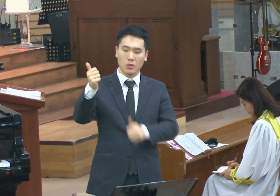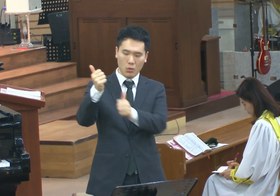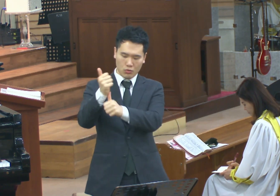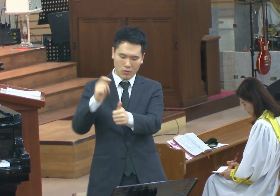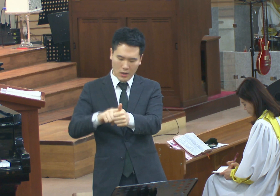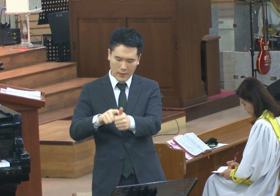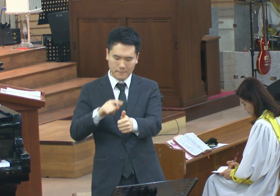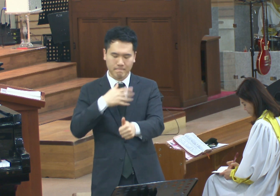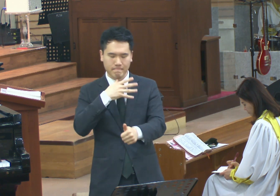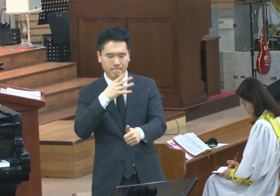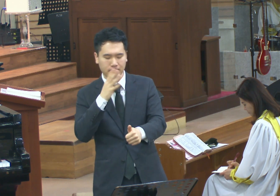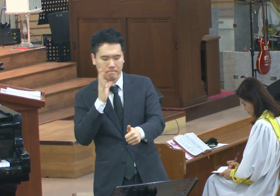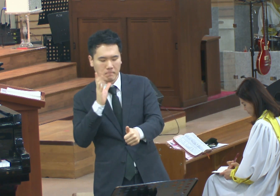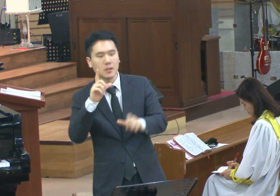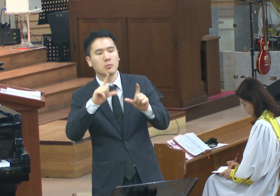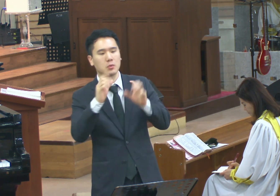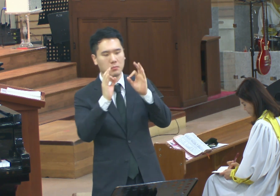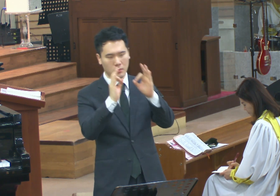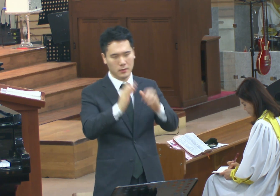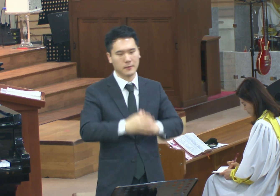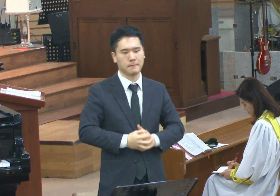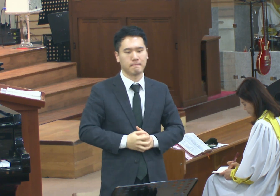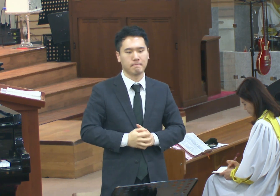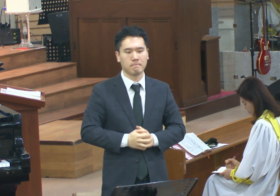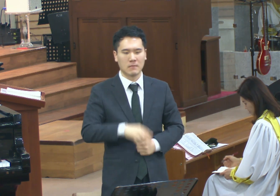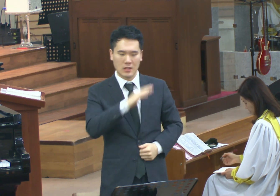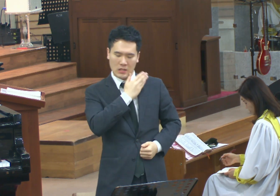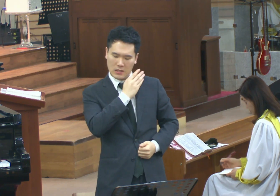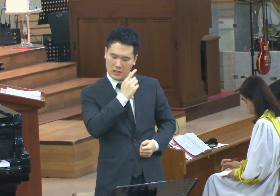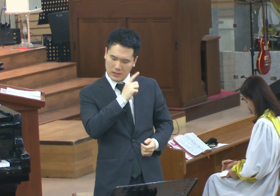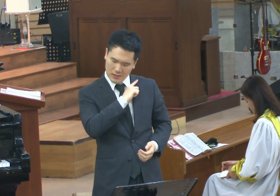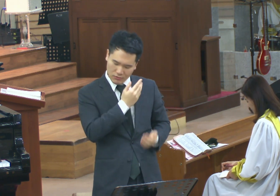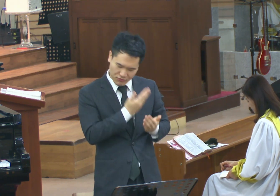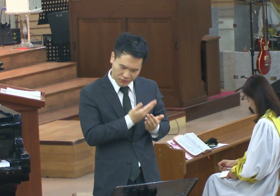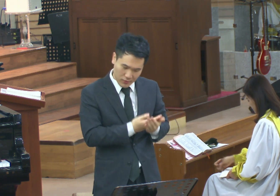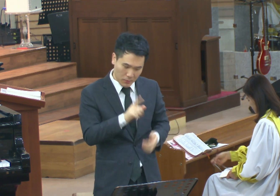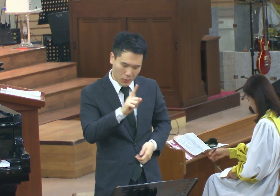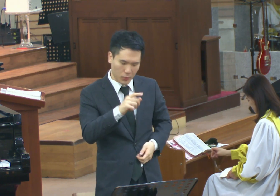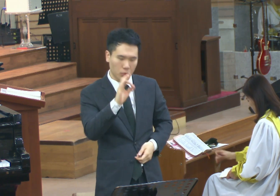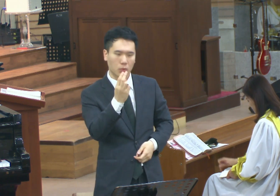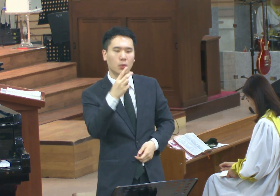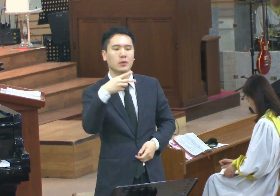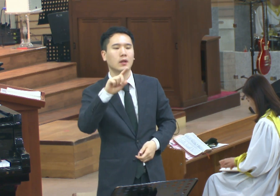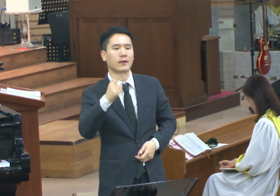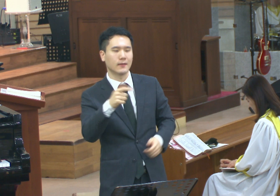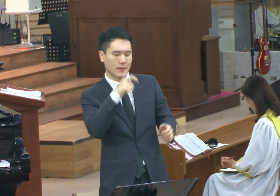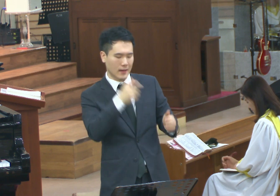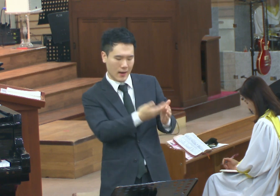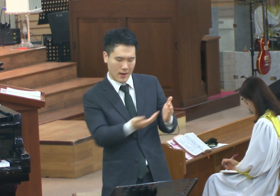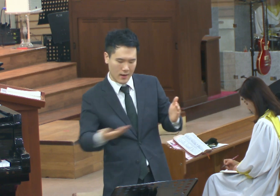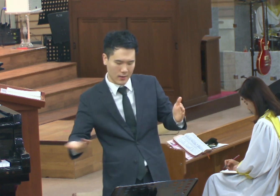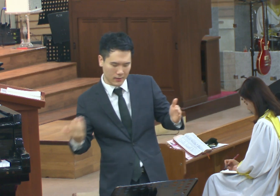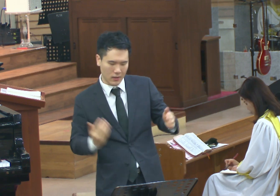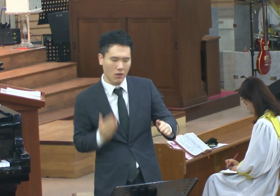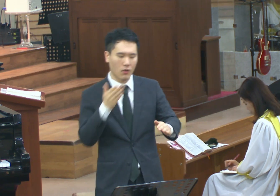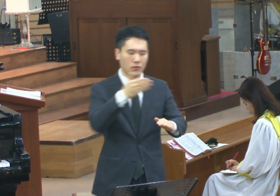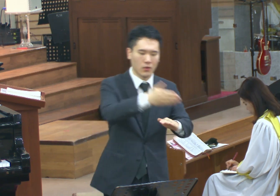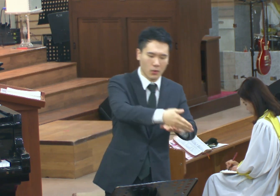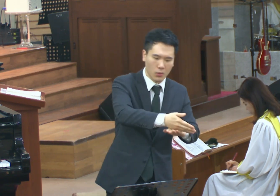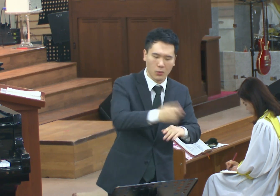것은 요단강을 건너고 여리고성을 함락하고 아이성에서 한번 졌지만 또 다시